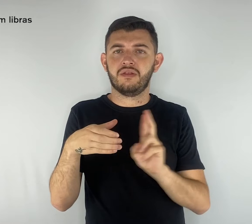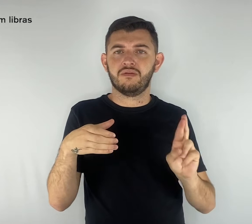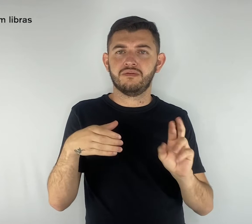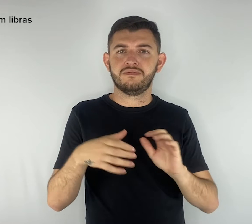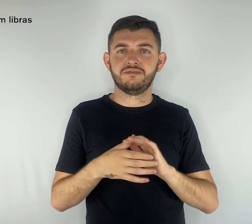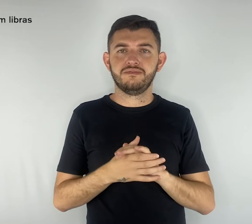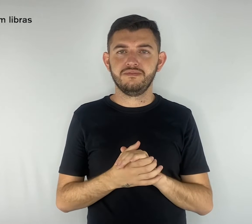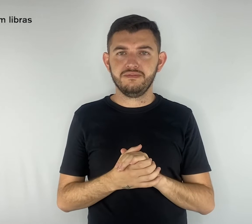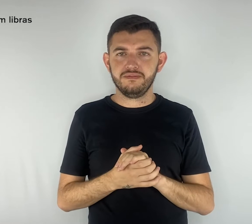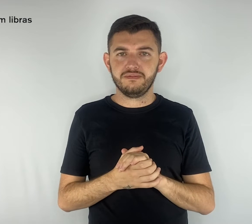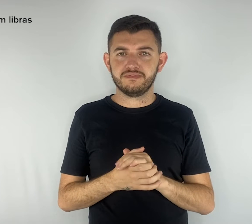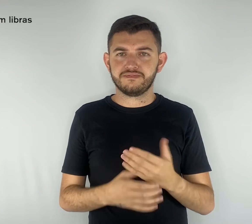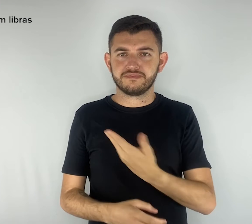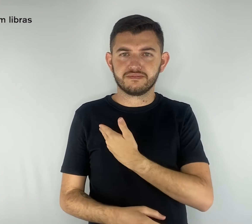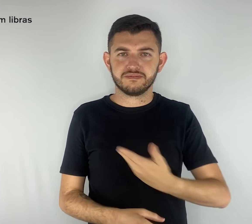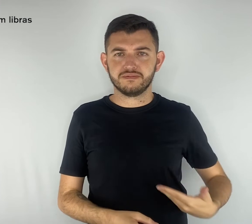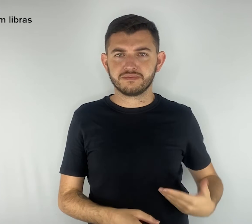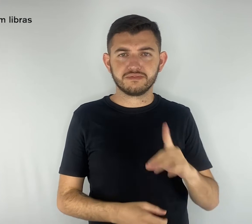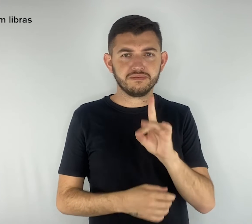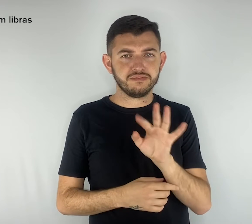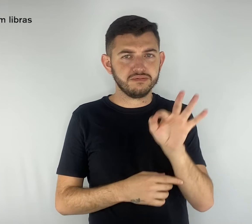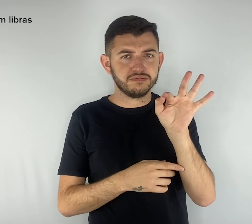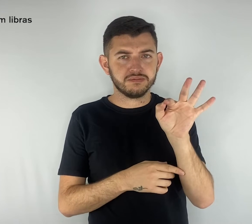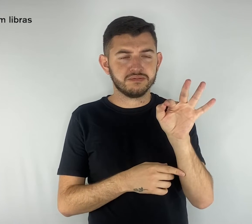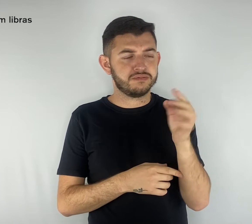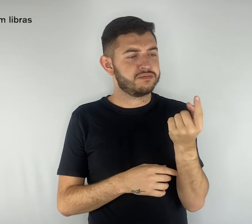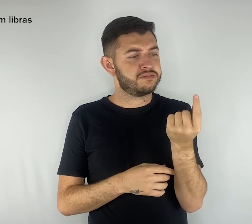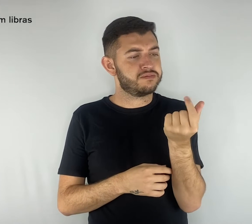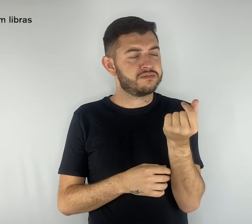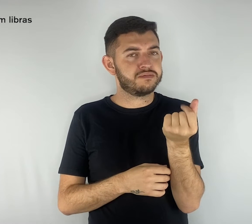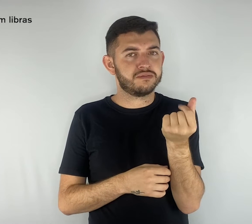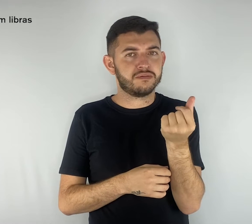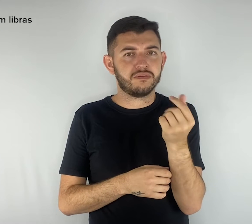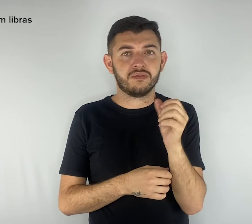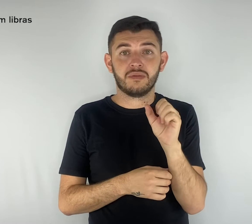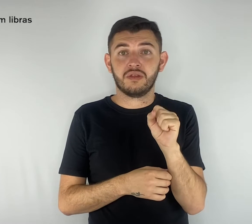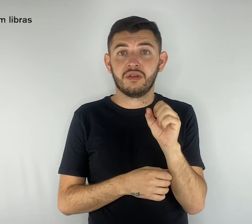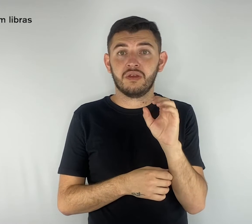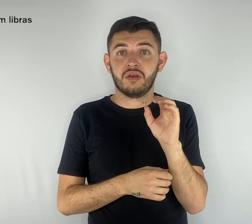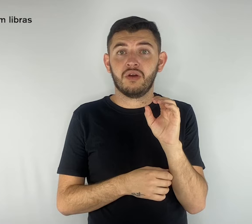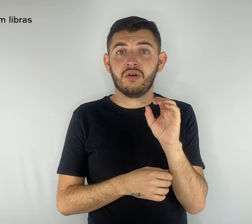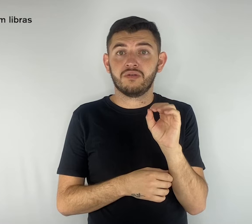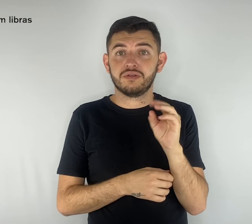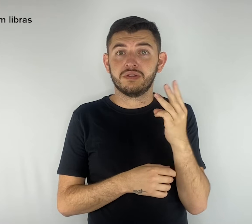ensino. O governo do Distrito Federal repassa o valor de R$